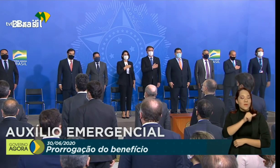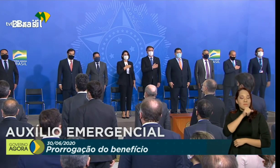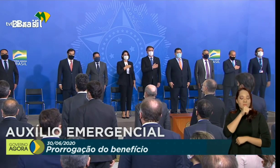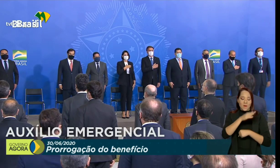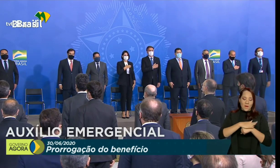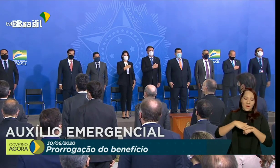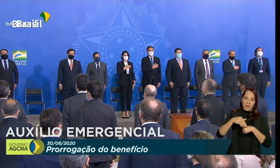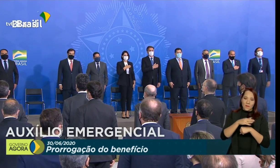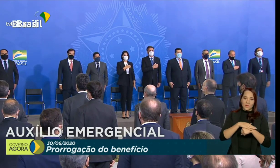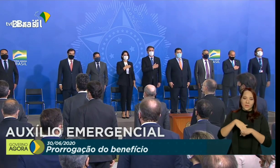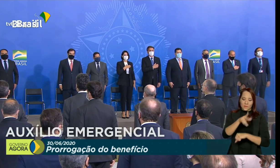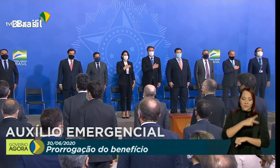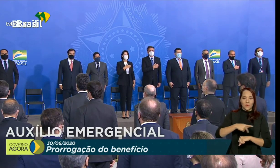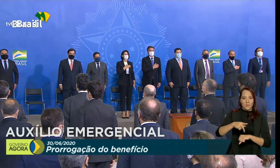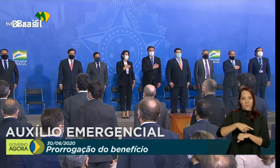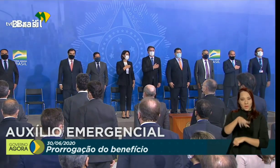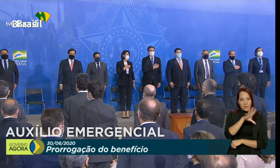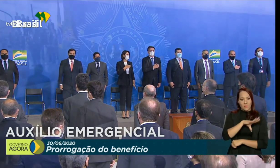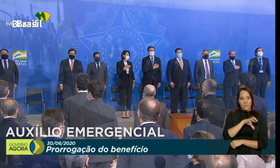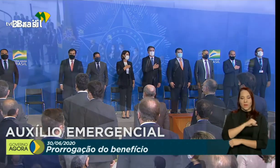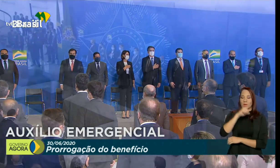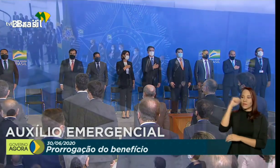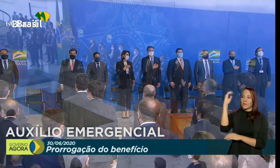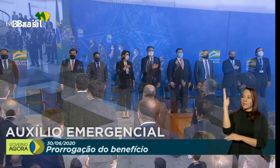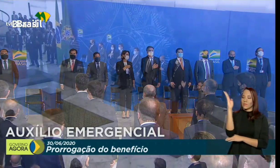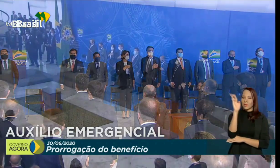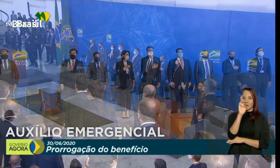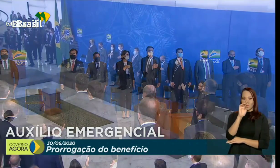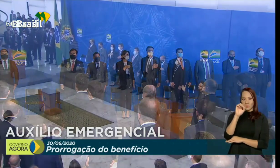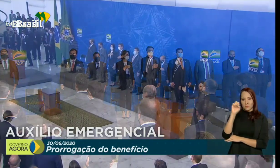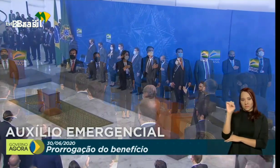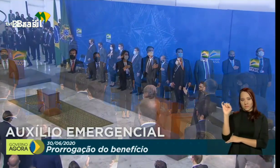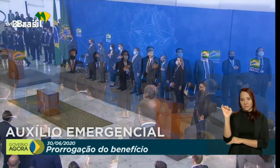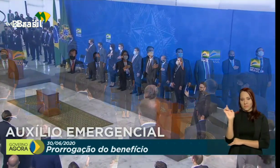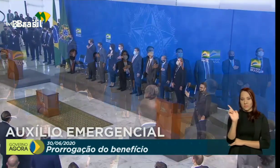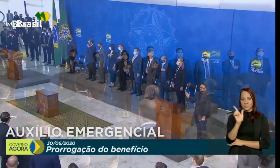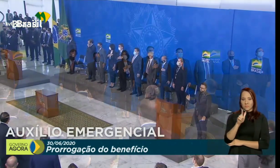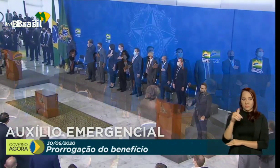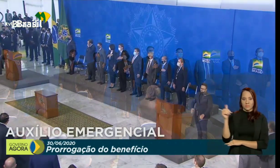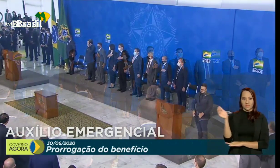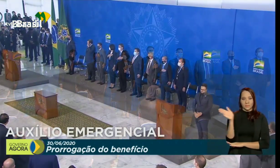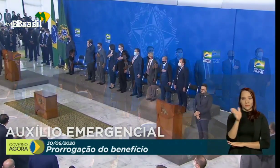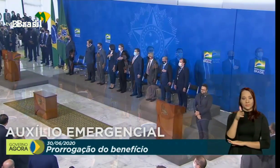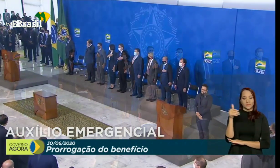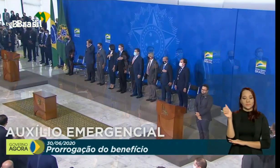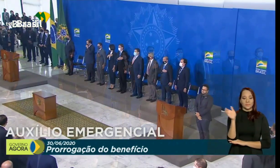deste sol mais gentil, pátria amada Brasil.